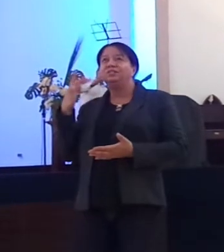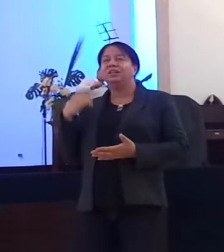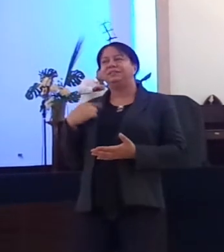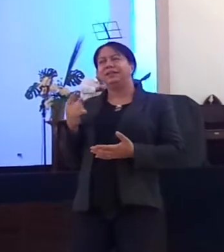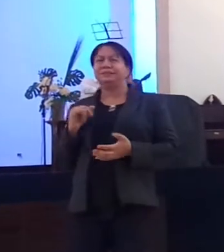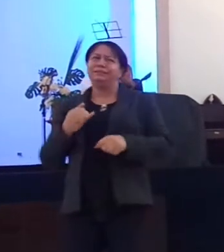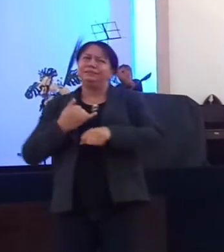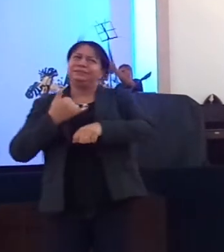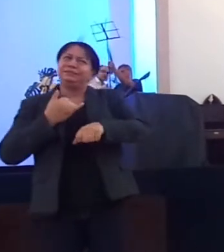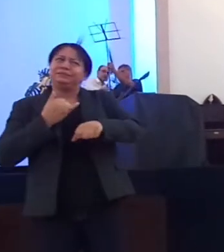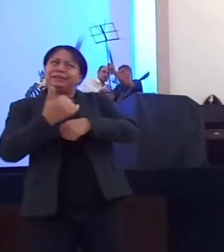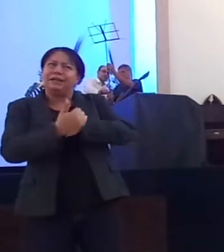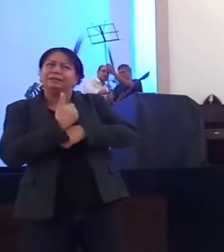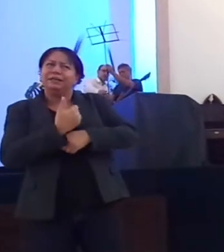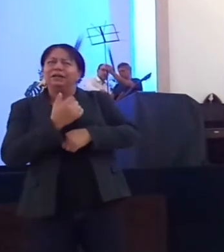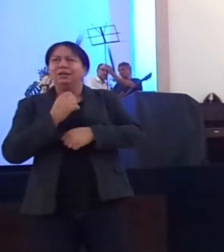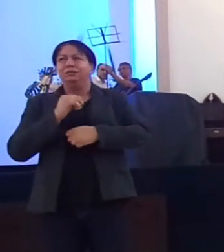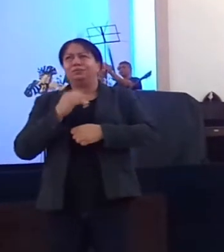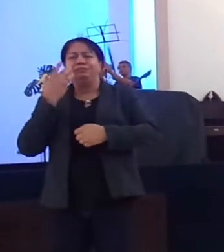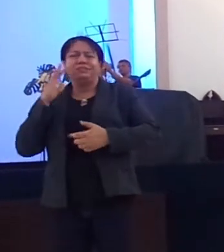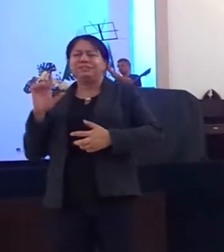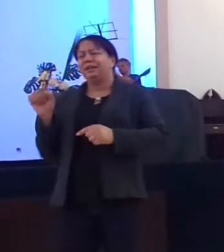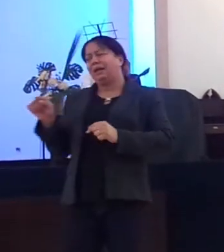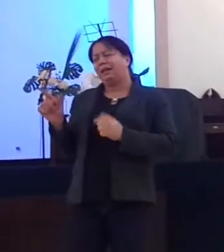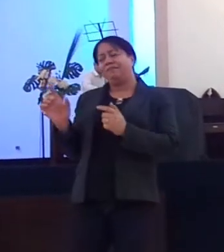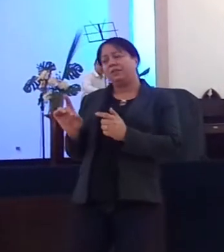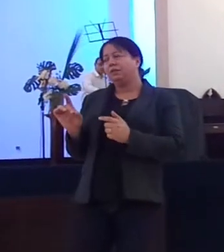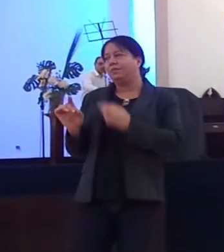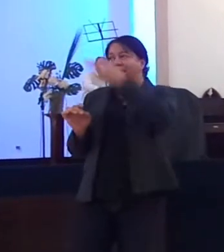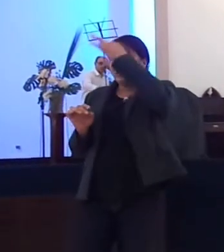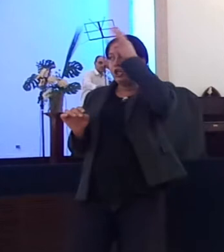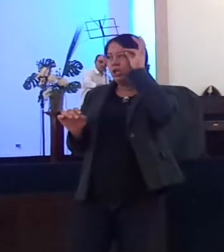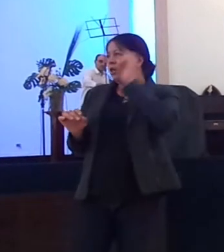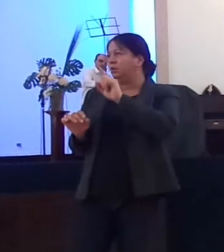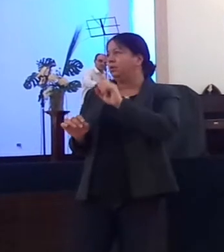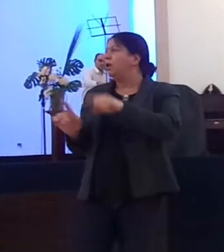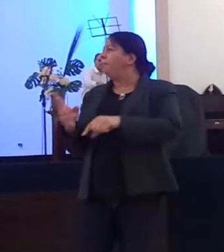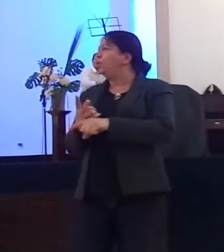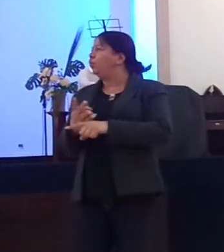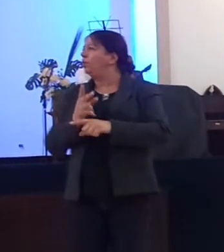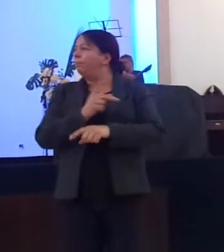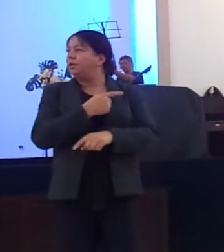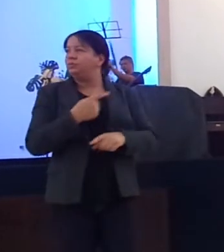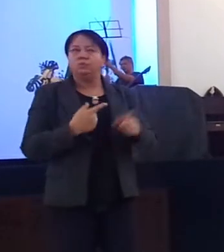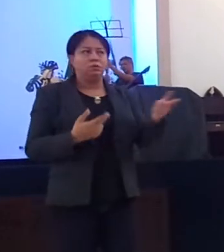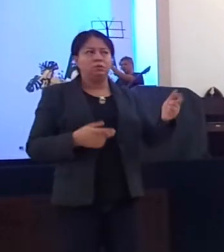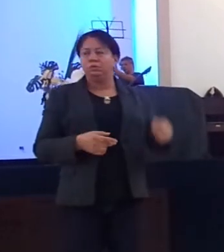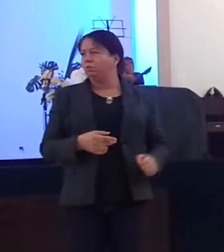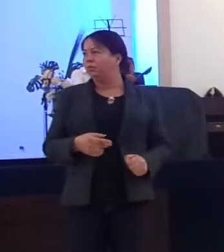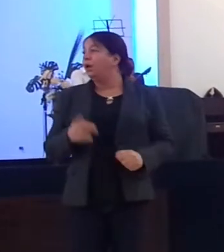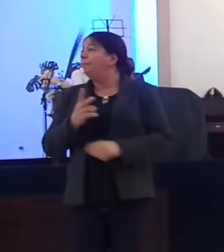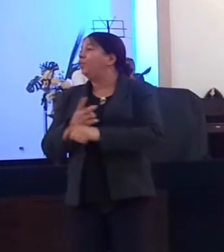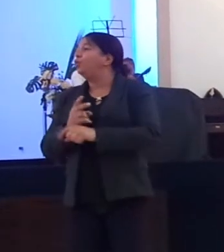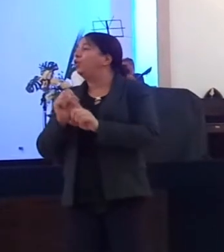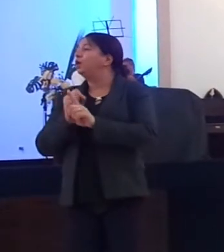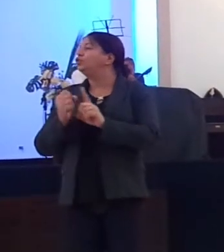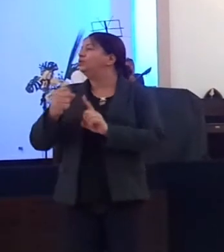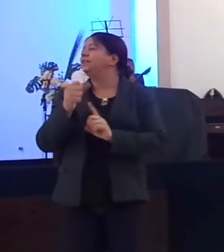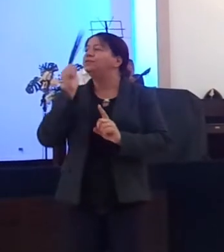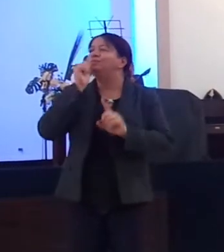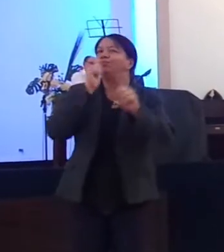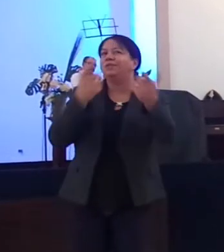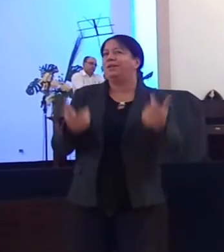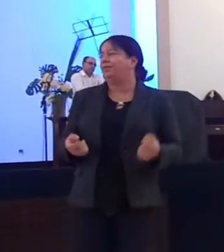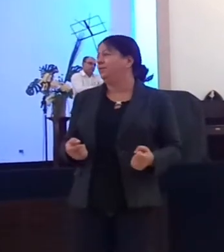me enganando ou não está. Não é ser ingênuo. Procura o pastor, procura a sociedade de